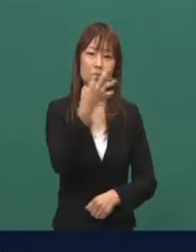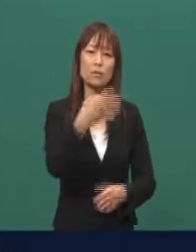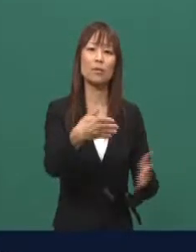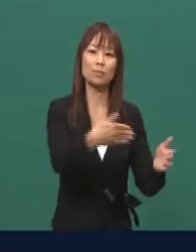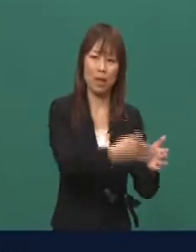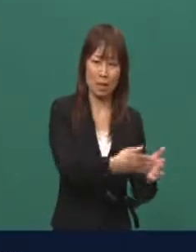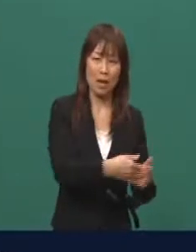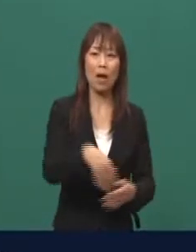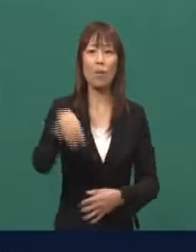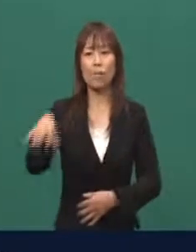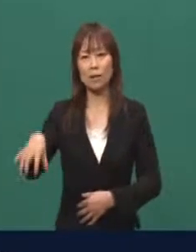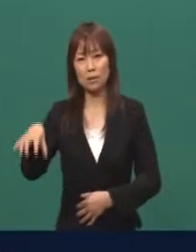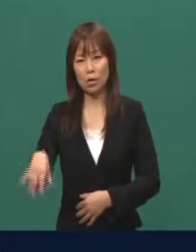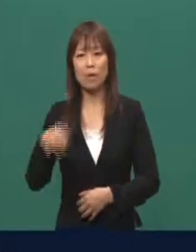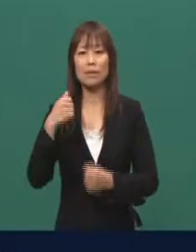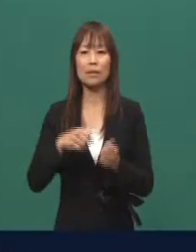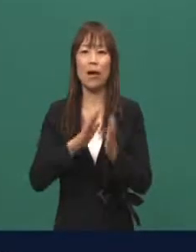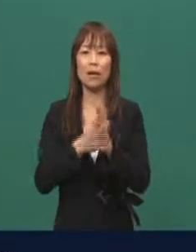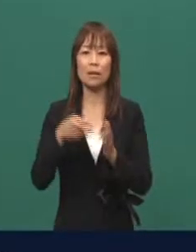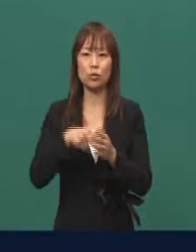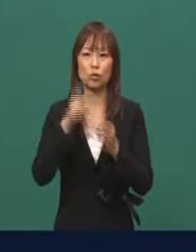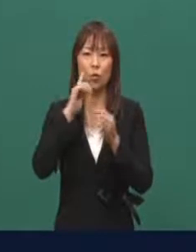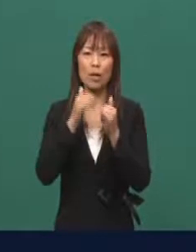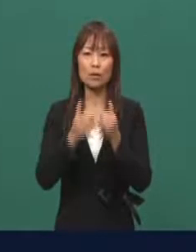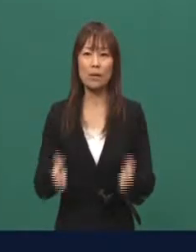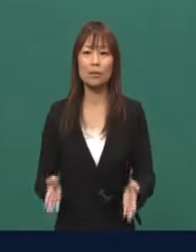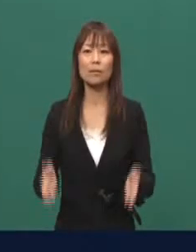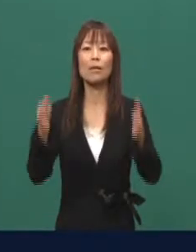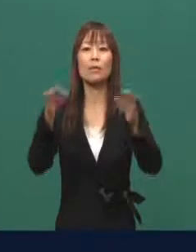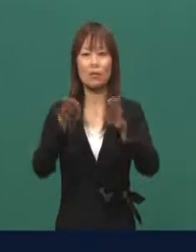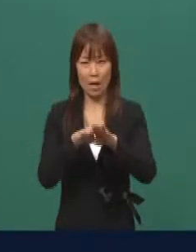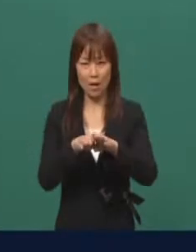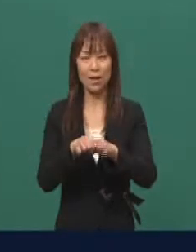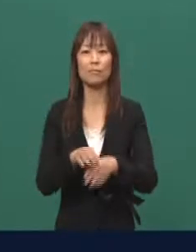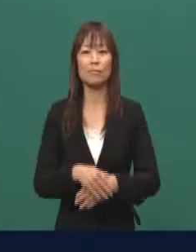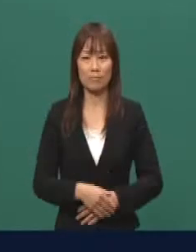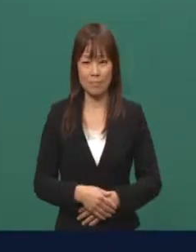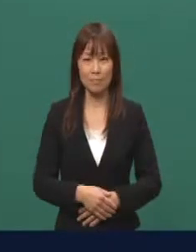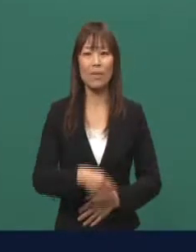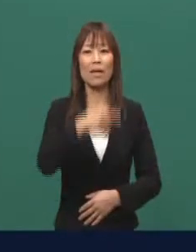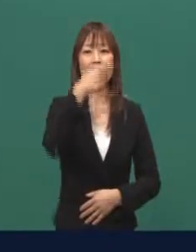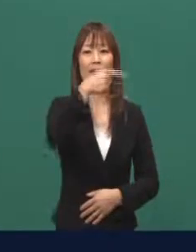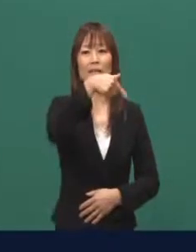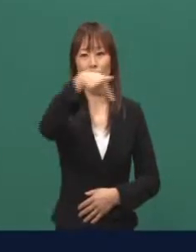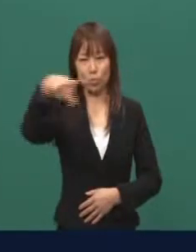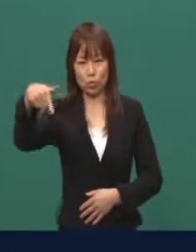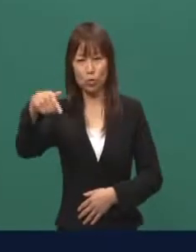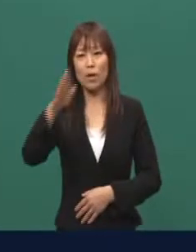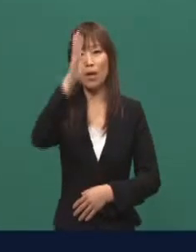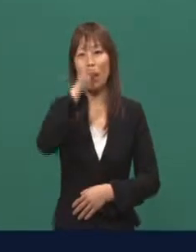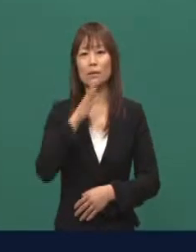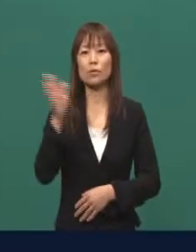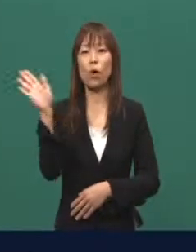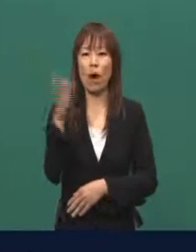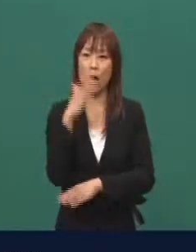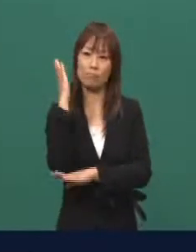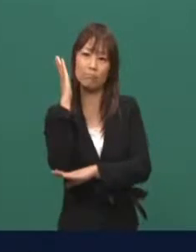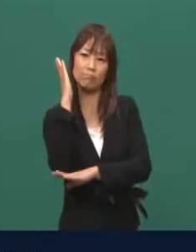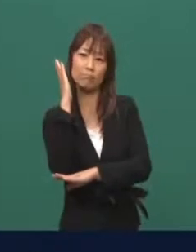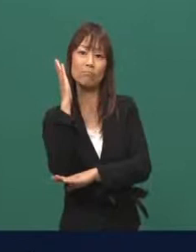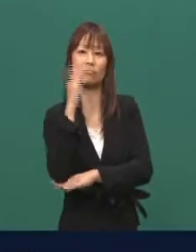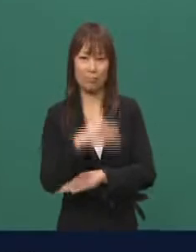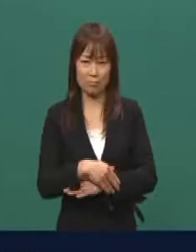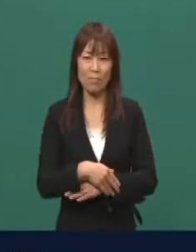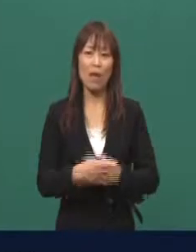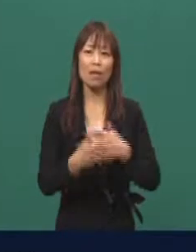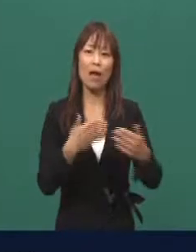分から夕方4時、場所は滋賀県立聴覚障害者センターです。一部は難